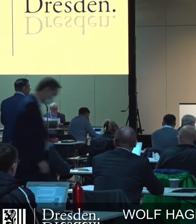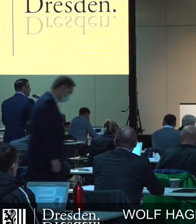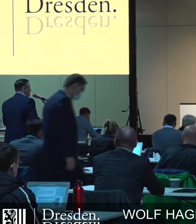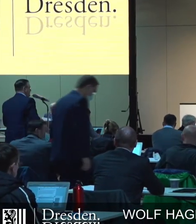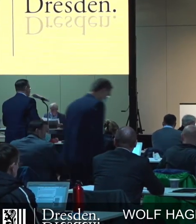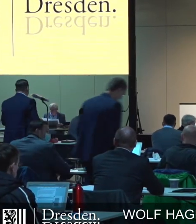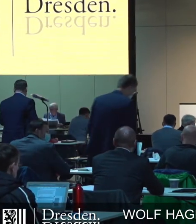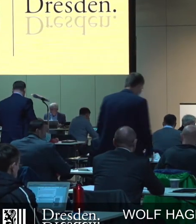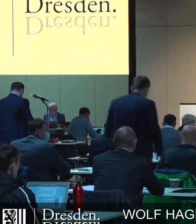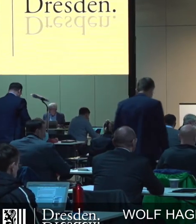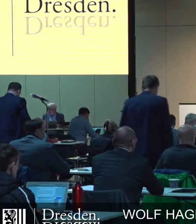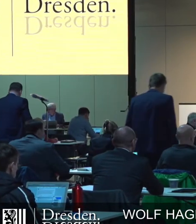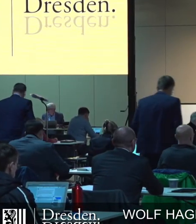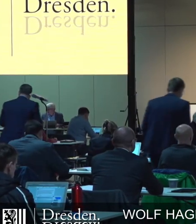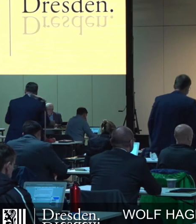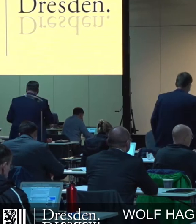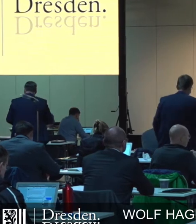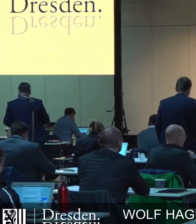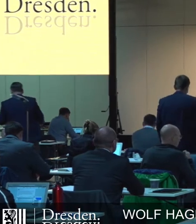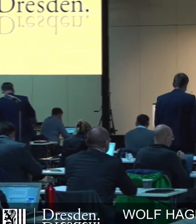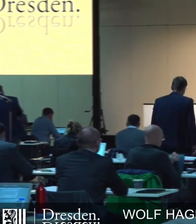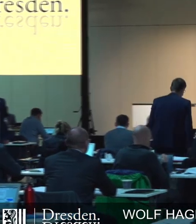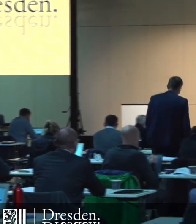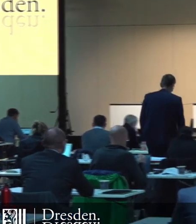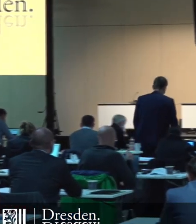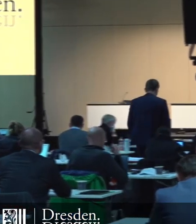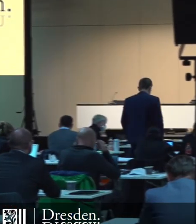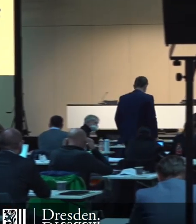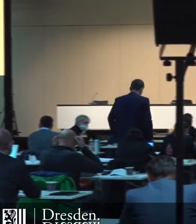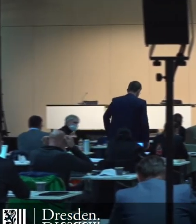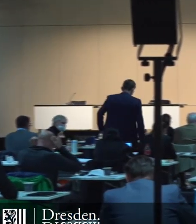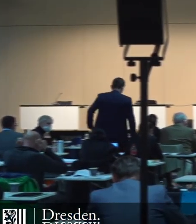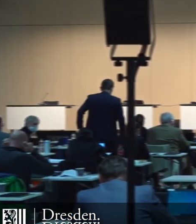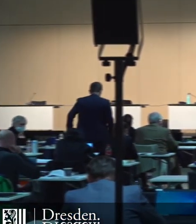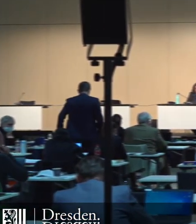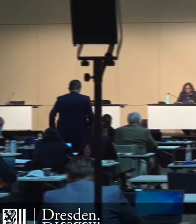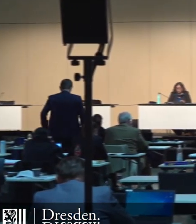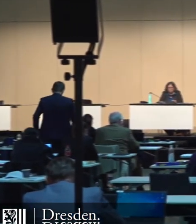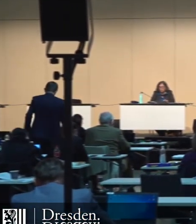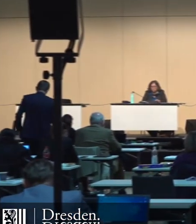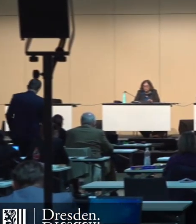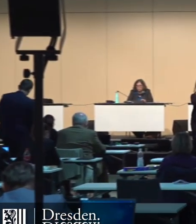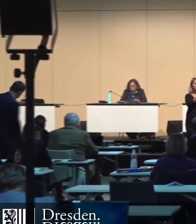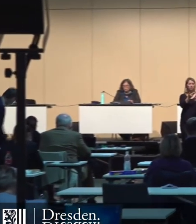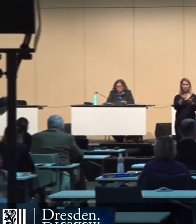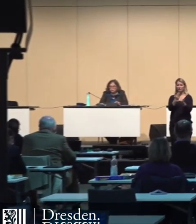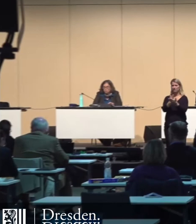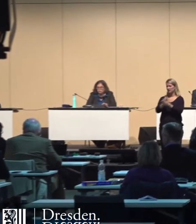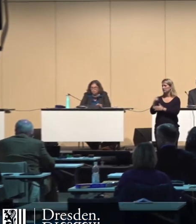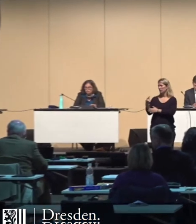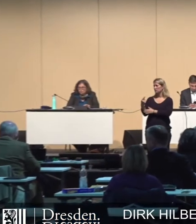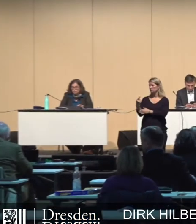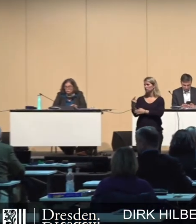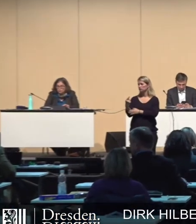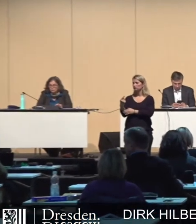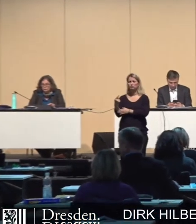klären. Danke. Würde ich dann machen, sobald wir jetzt durch die Redner erstmal durch sind. Gibt es